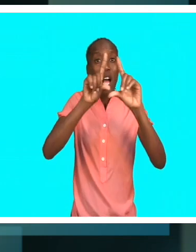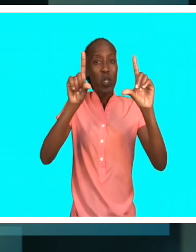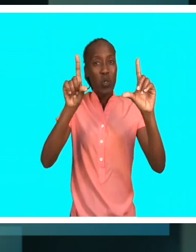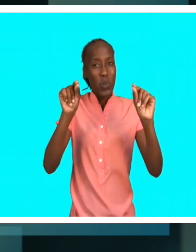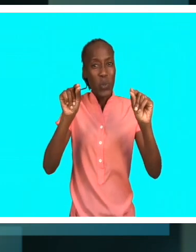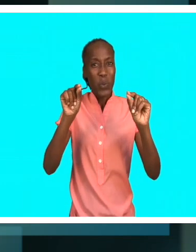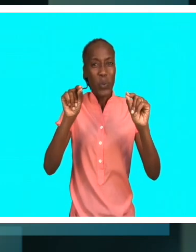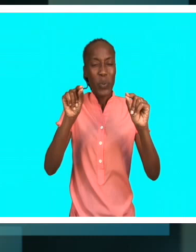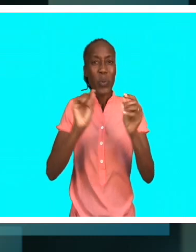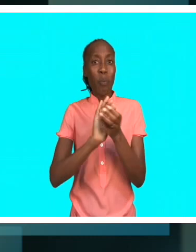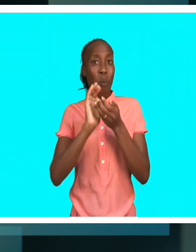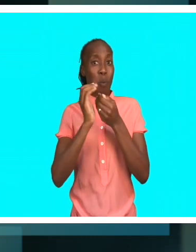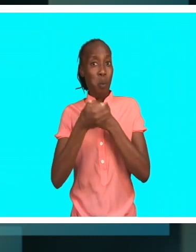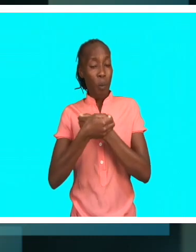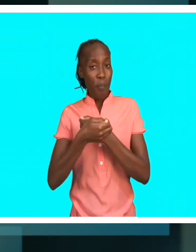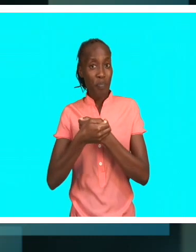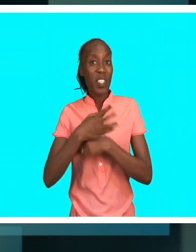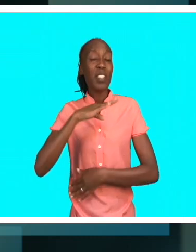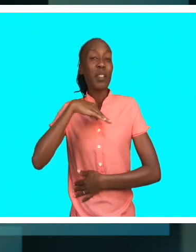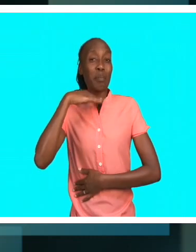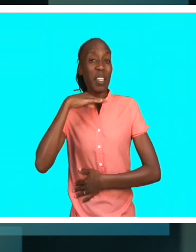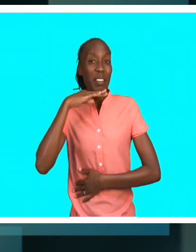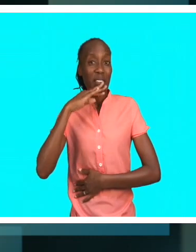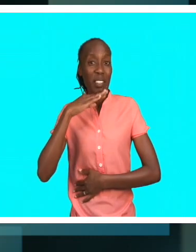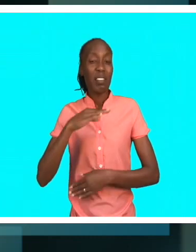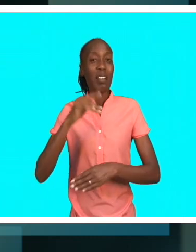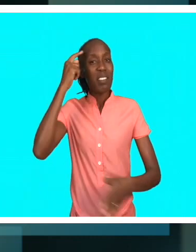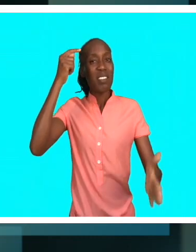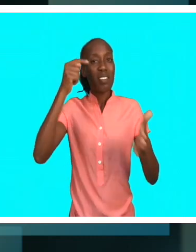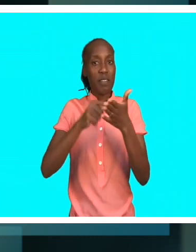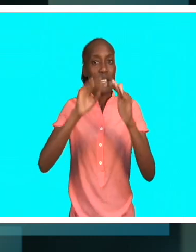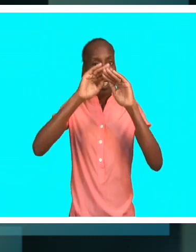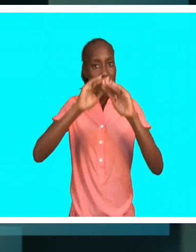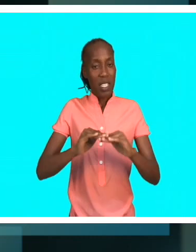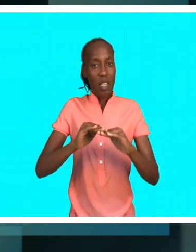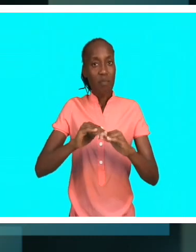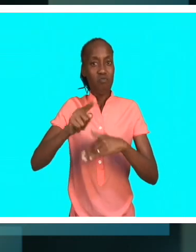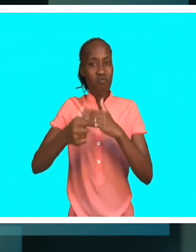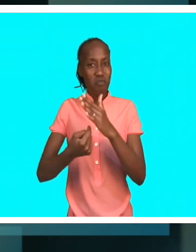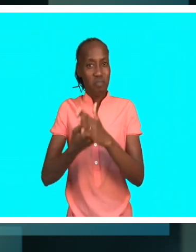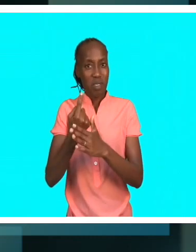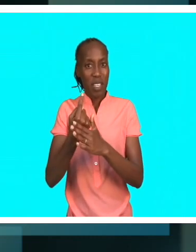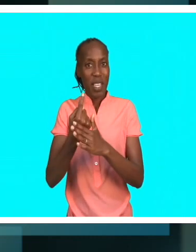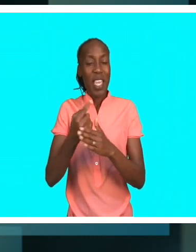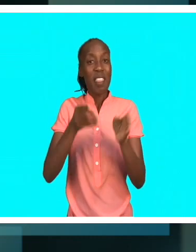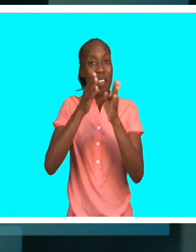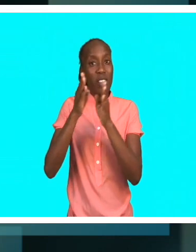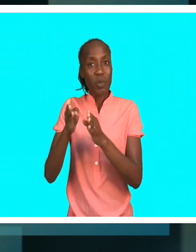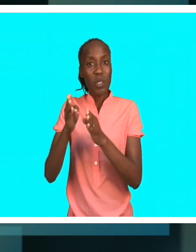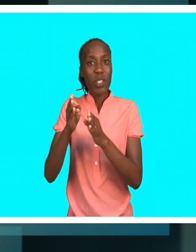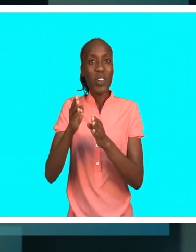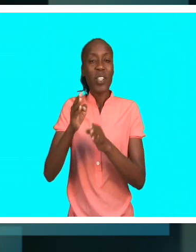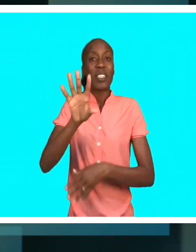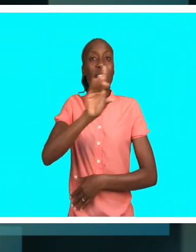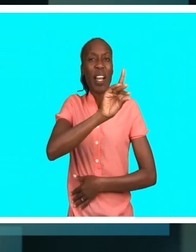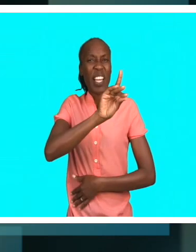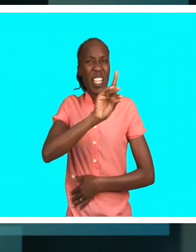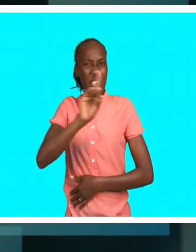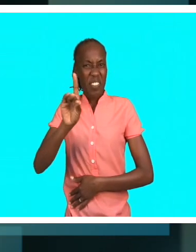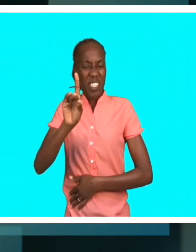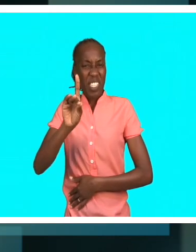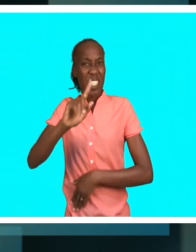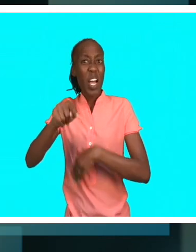fatores errôneos, muitas vezes, chamamos de dar espaço, margem para uma